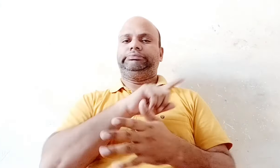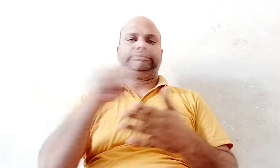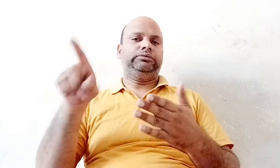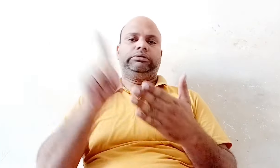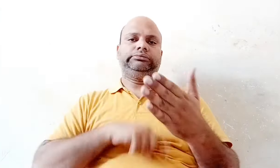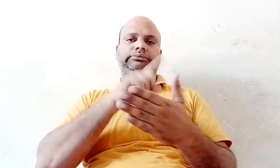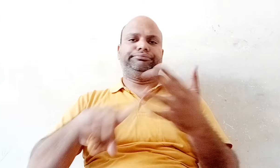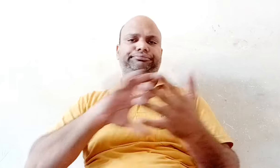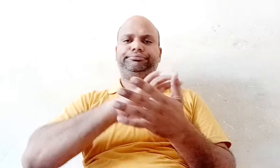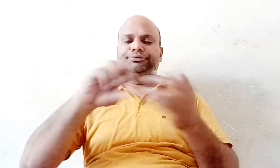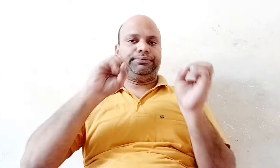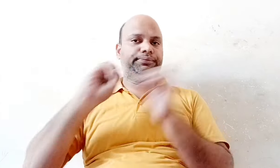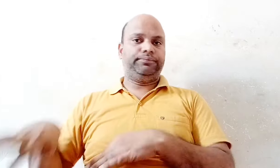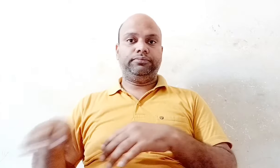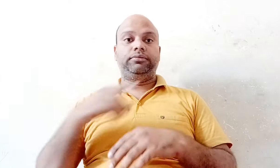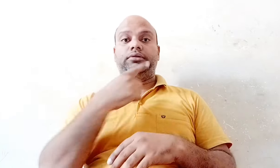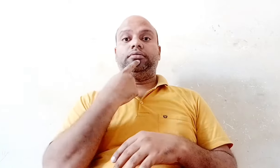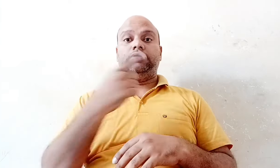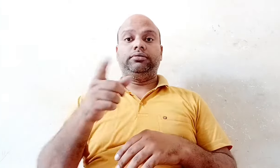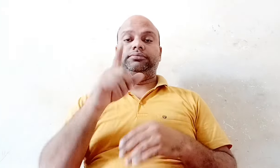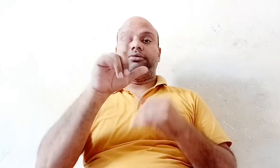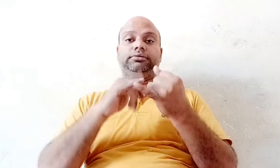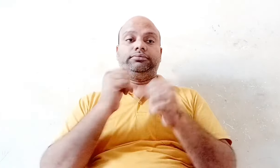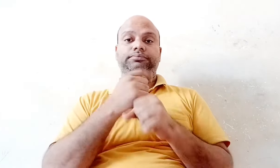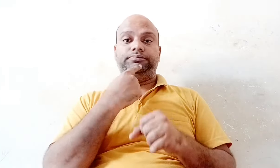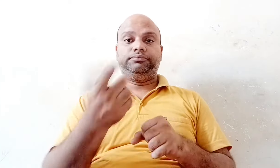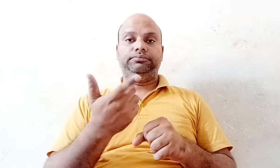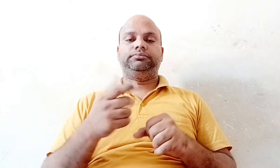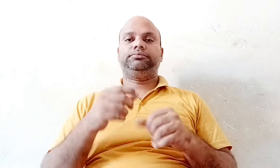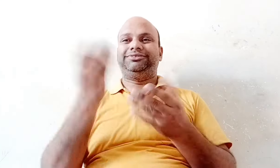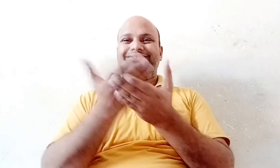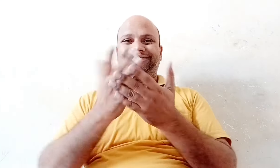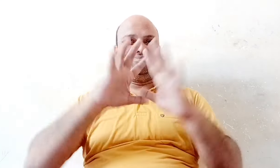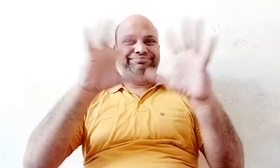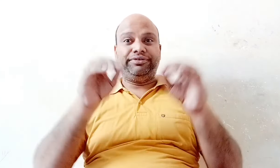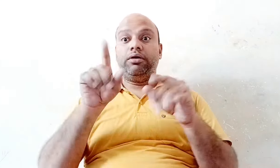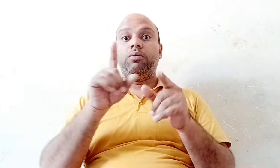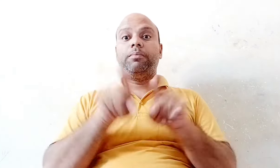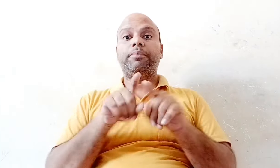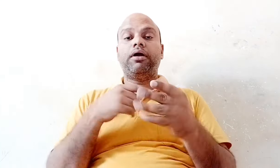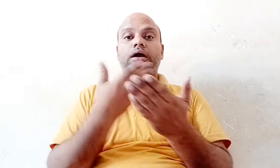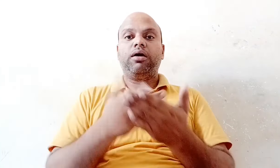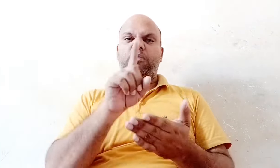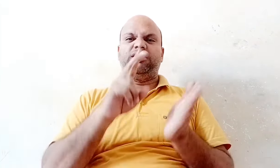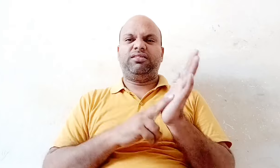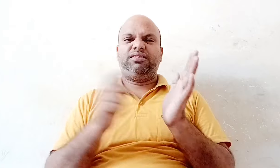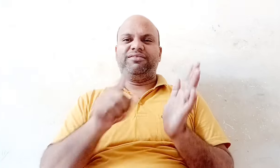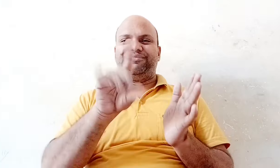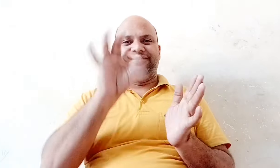Satyapana Sameya Rahat Ho Sake Anyatha Isaki Jimedri Svaria Yathi Ki Hogi. Avadakara pain svayam kahai mobela